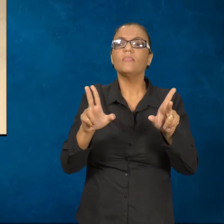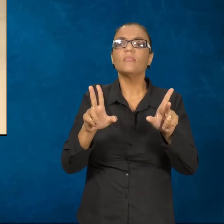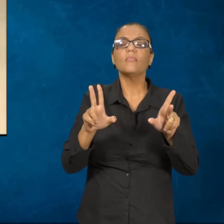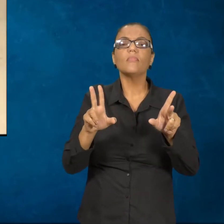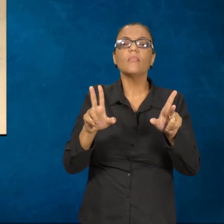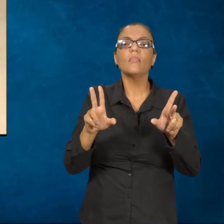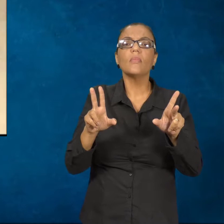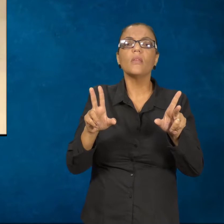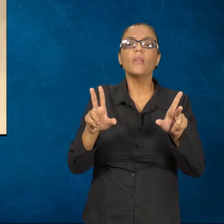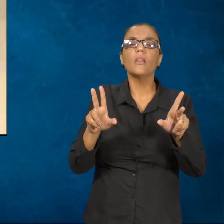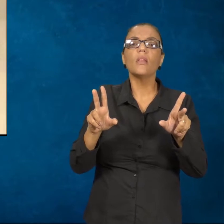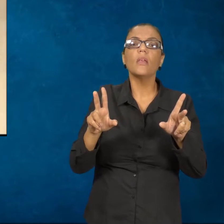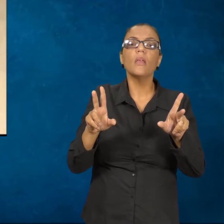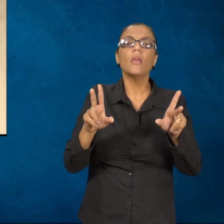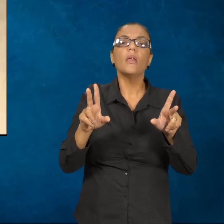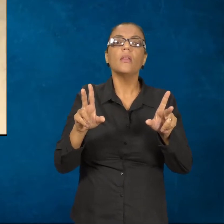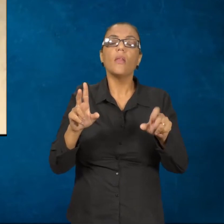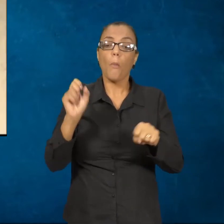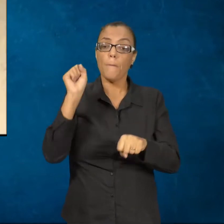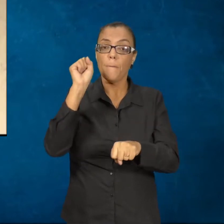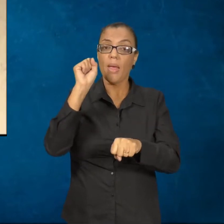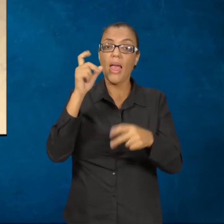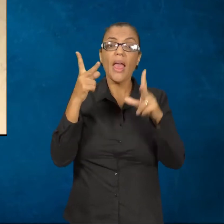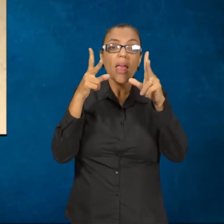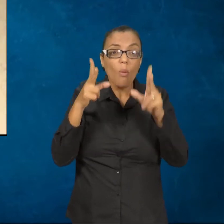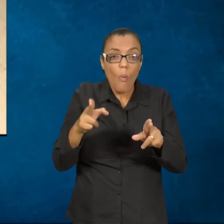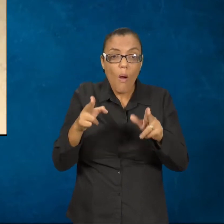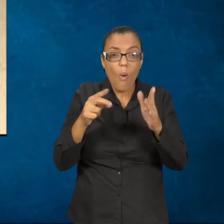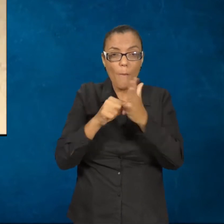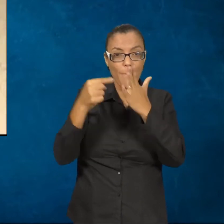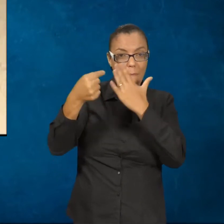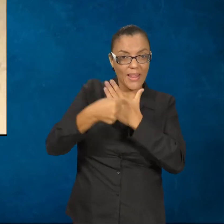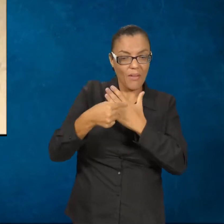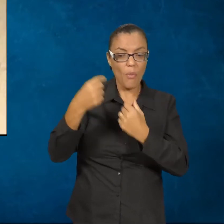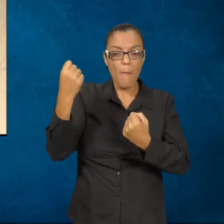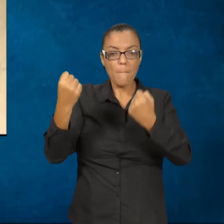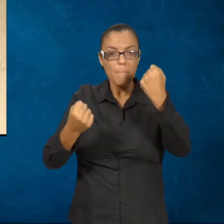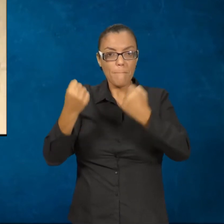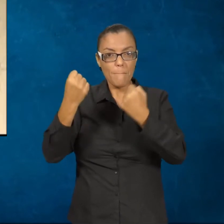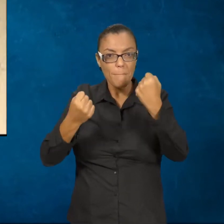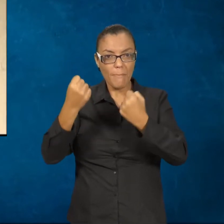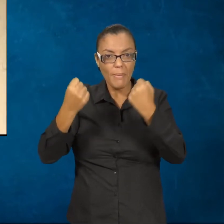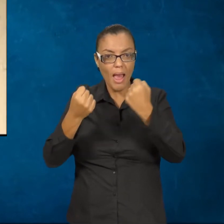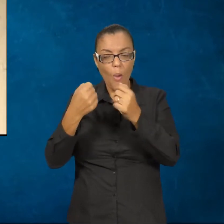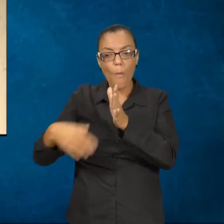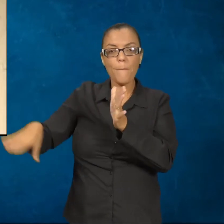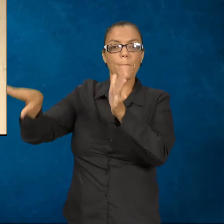carro, trocou o pneu. Parou o motor, trocou as velas.